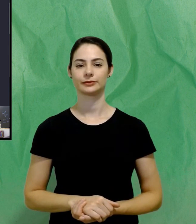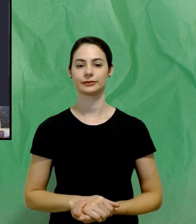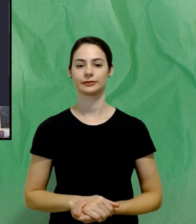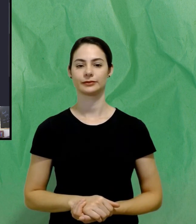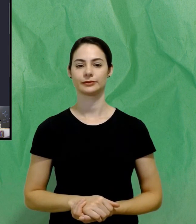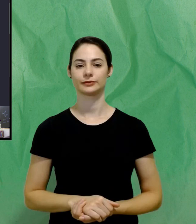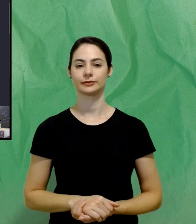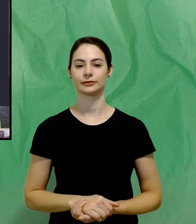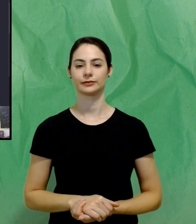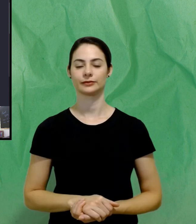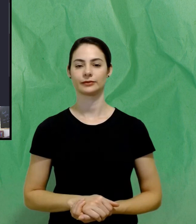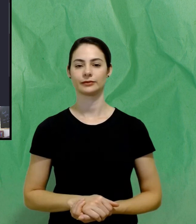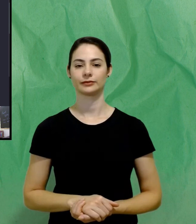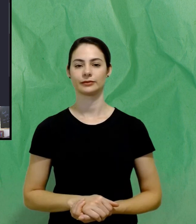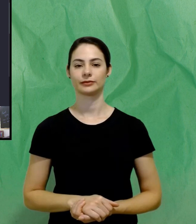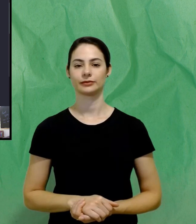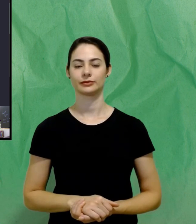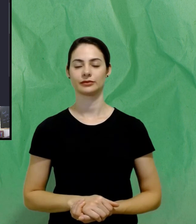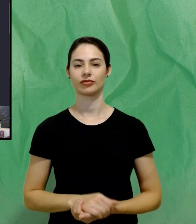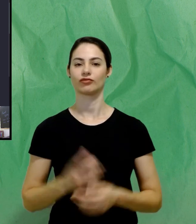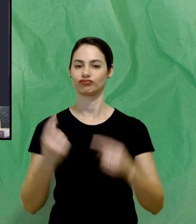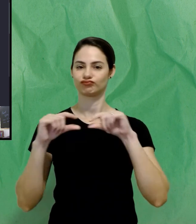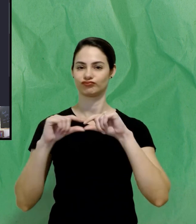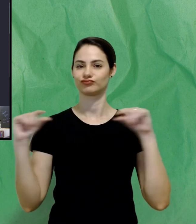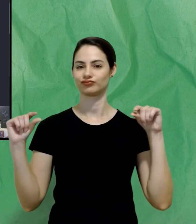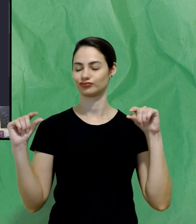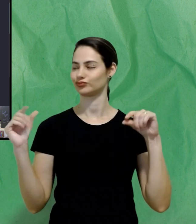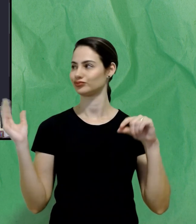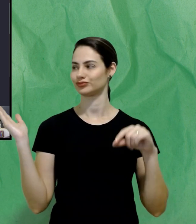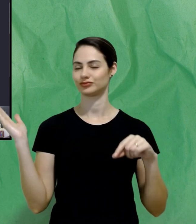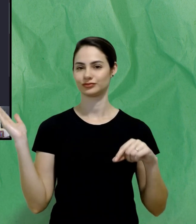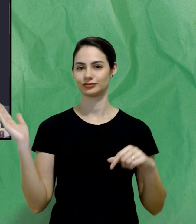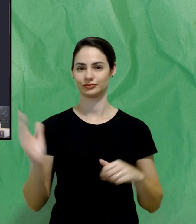é um Bundle Identifier.